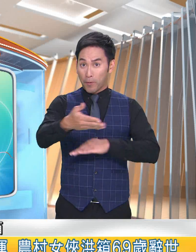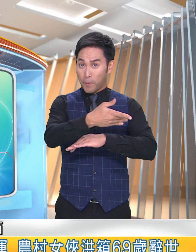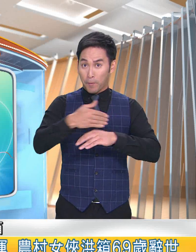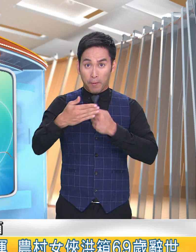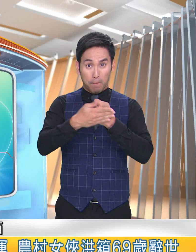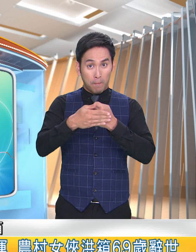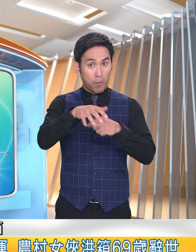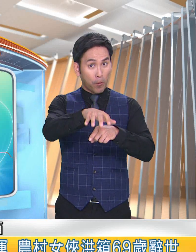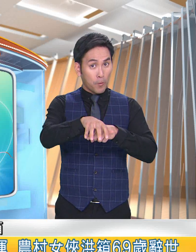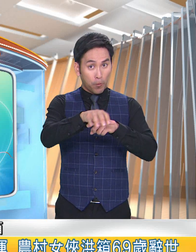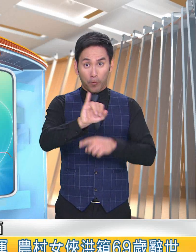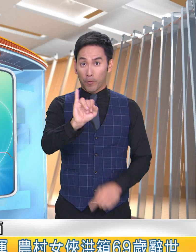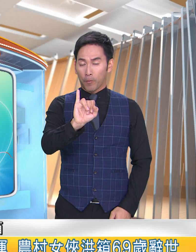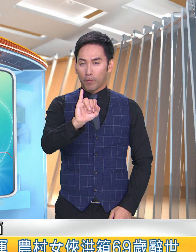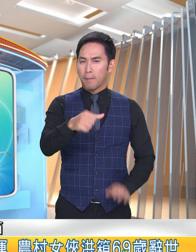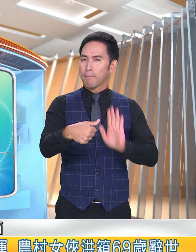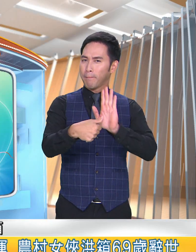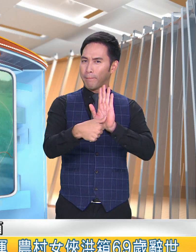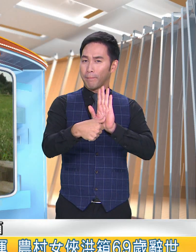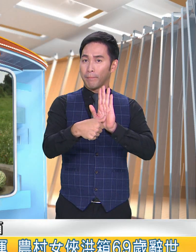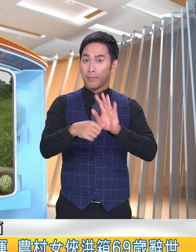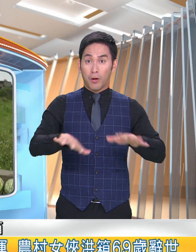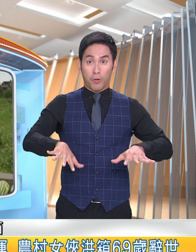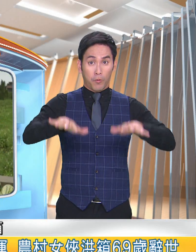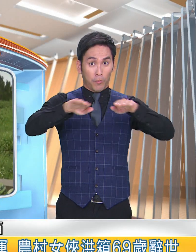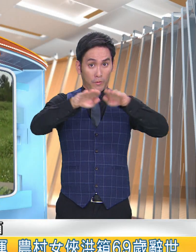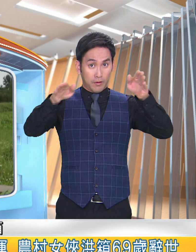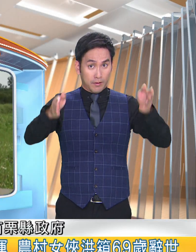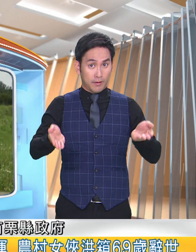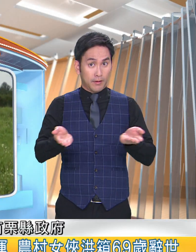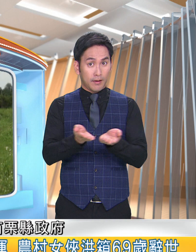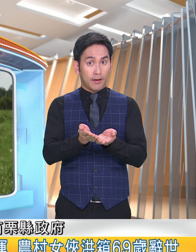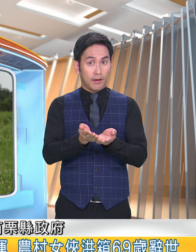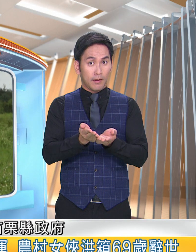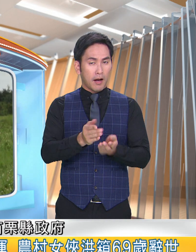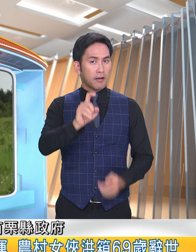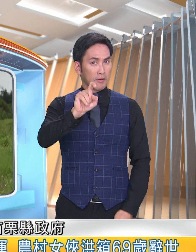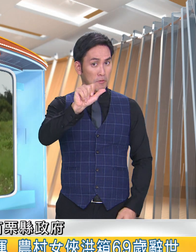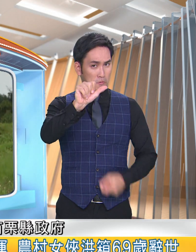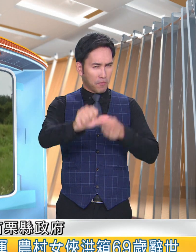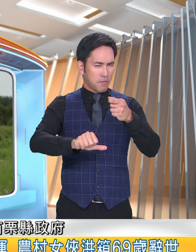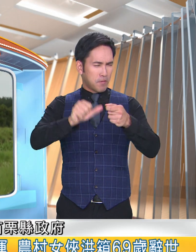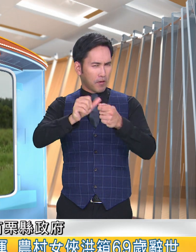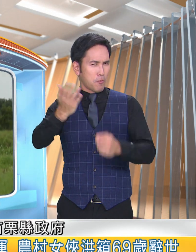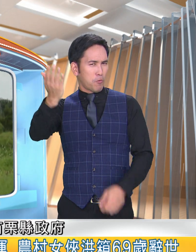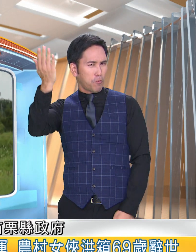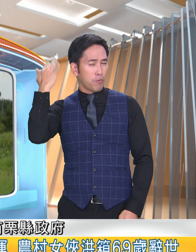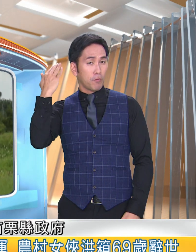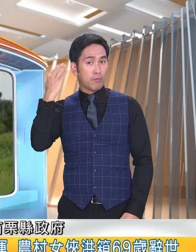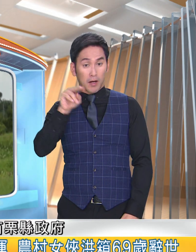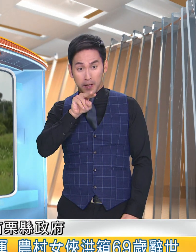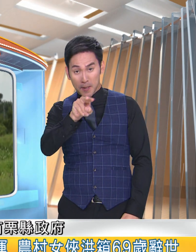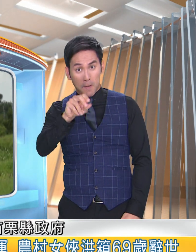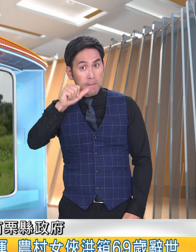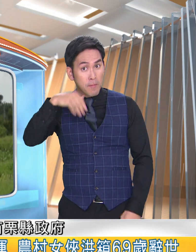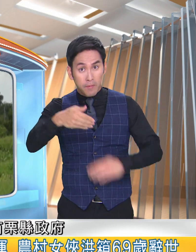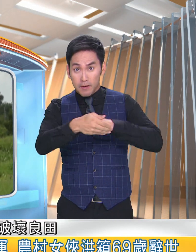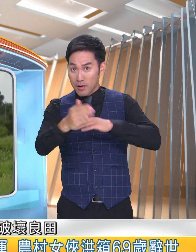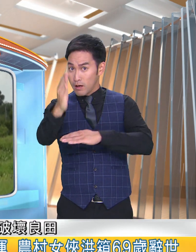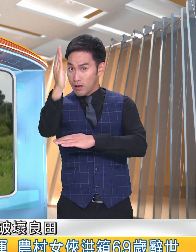苗栗湾堡农民洪香，十多年前因为不满苗栗县政府推动科技